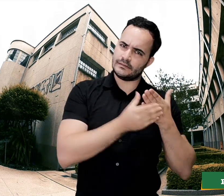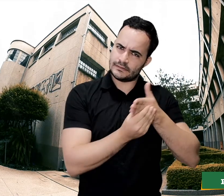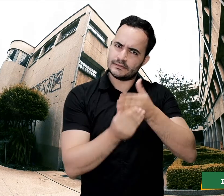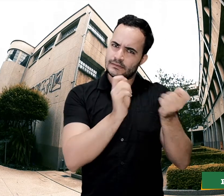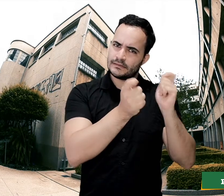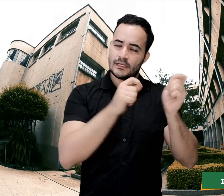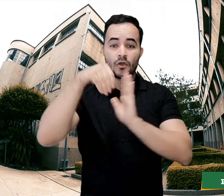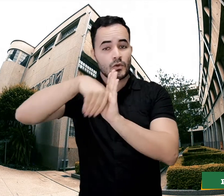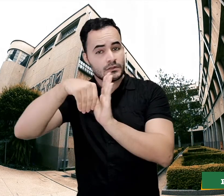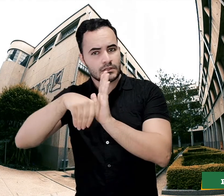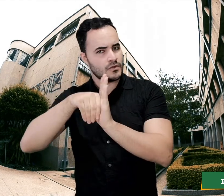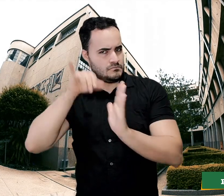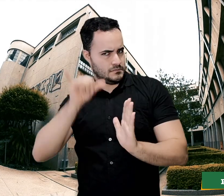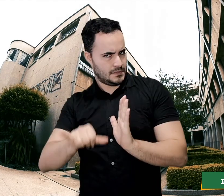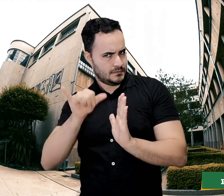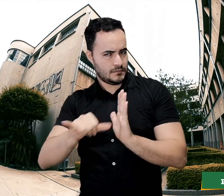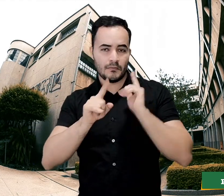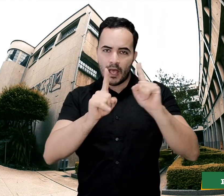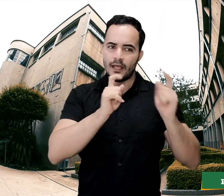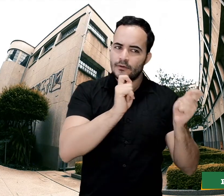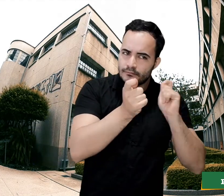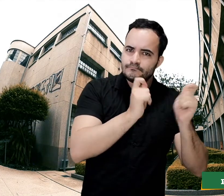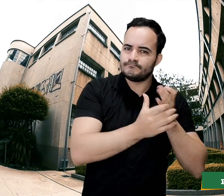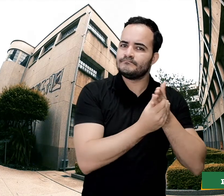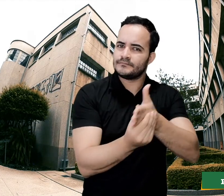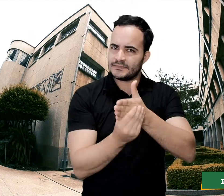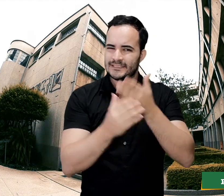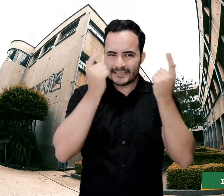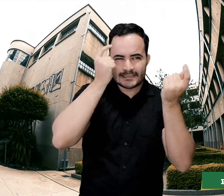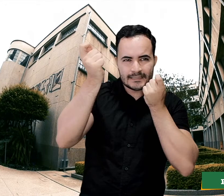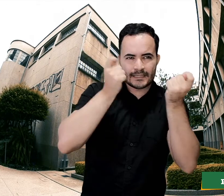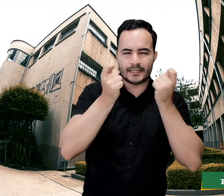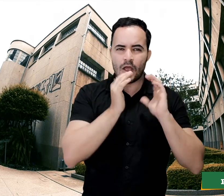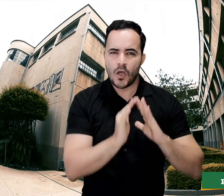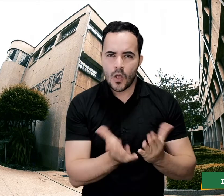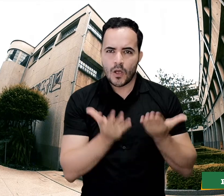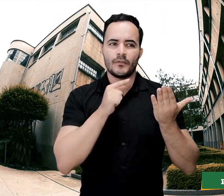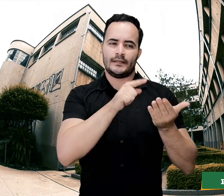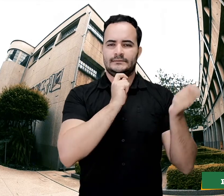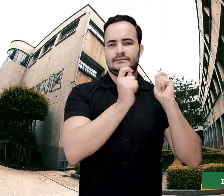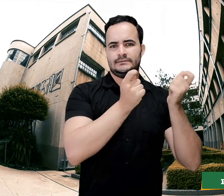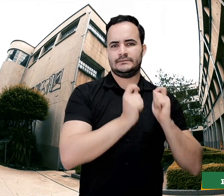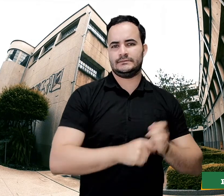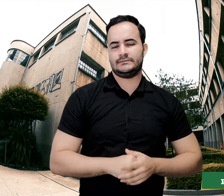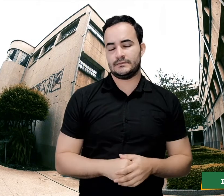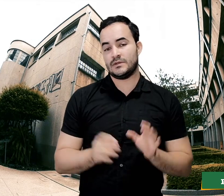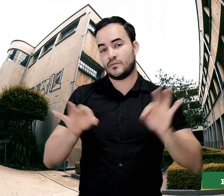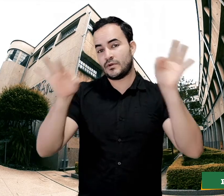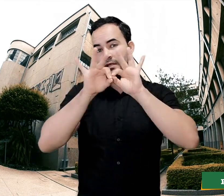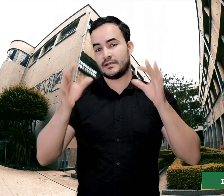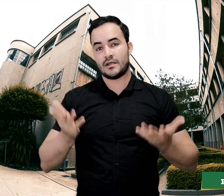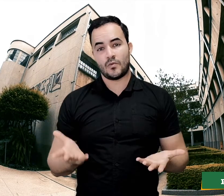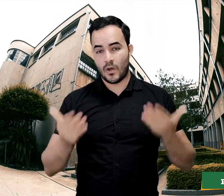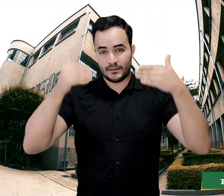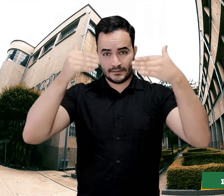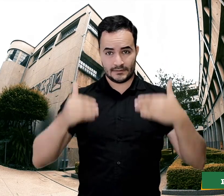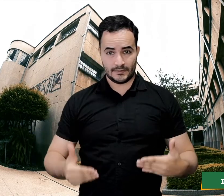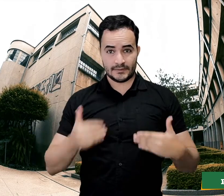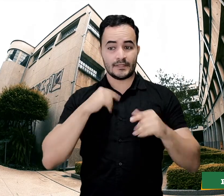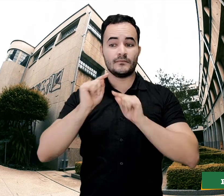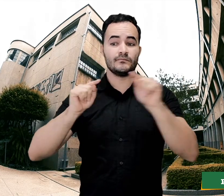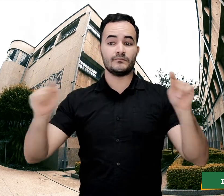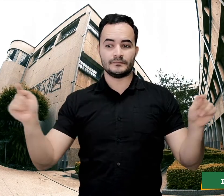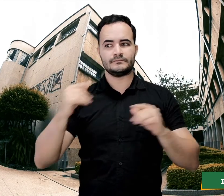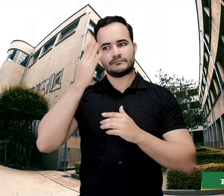en la dinámica, en el cómo se va a hacer, en la estrategia, teniendo en cuenta la discapacidad de algunos del